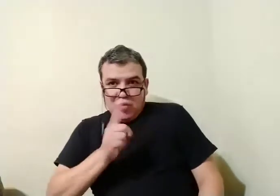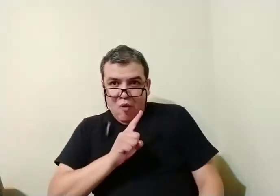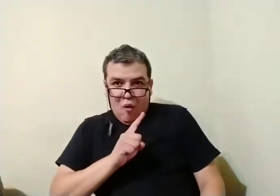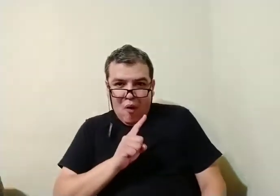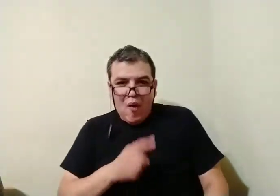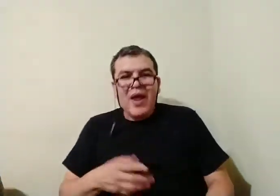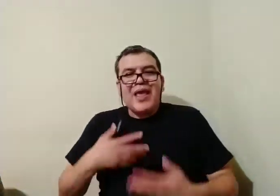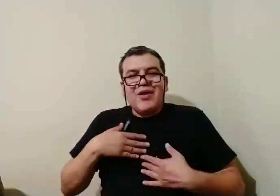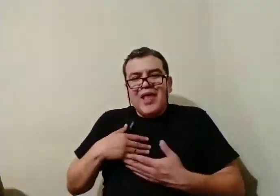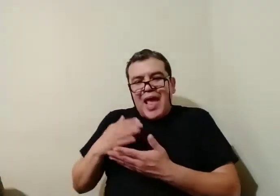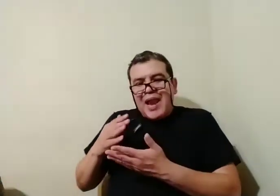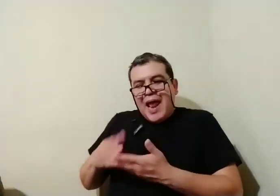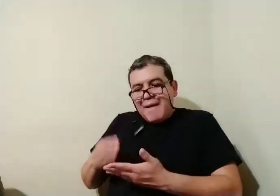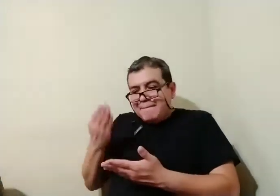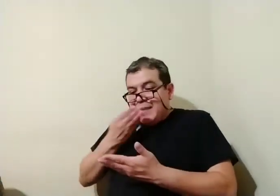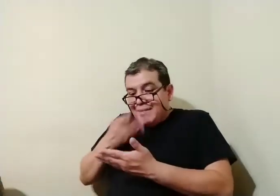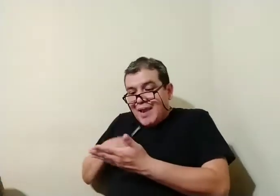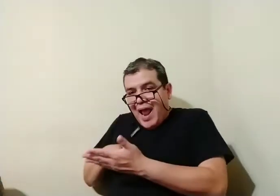para cambiar vidas.